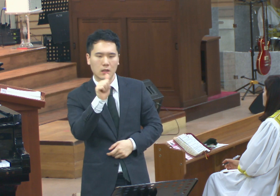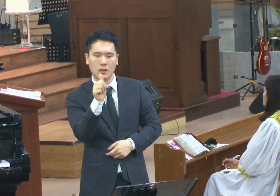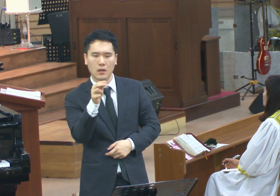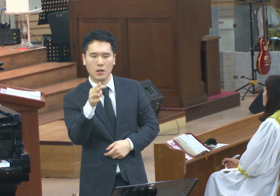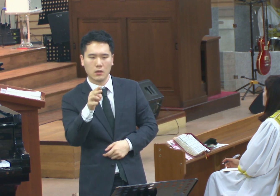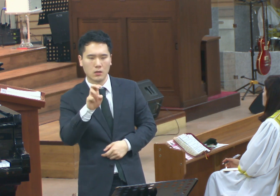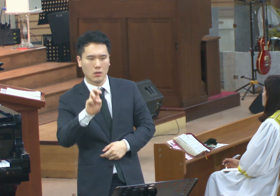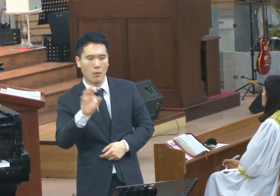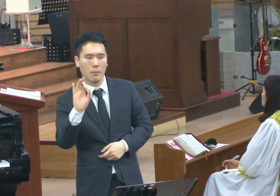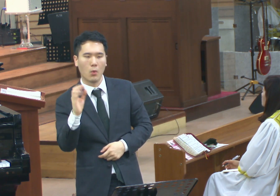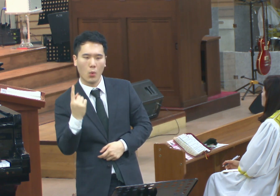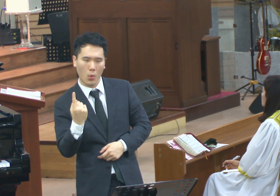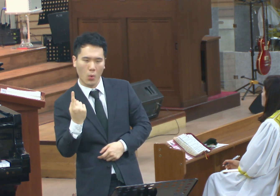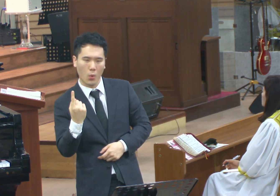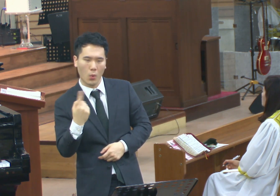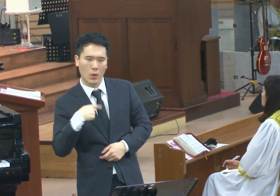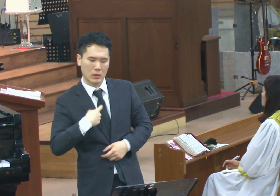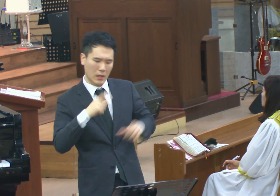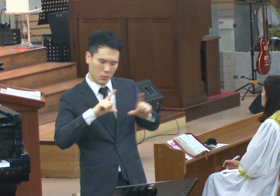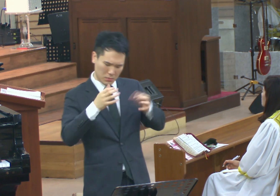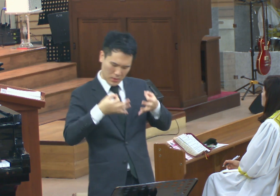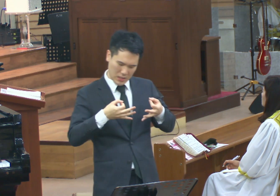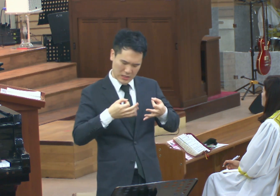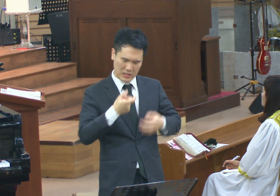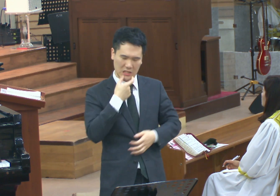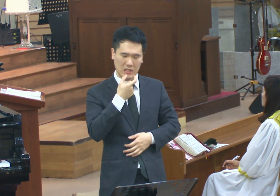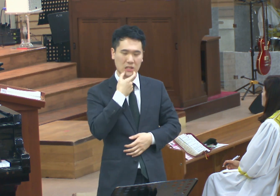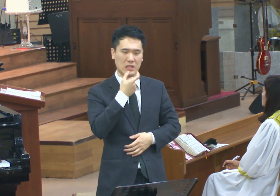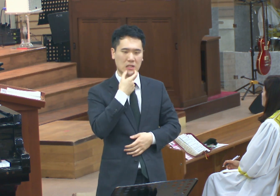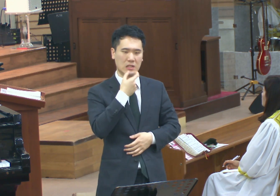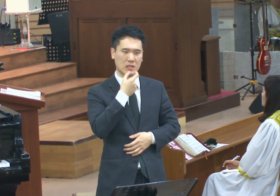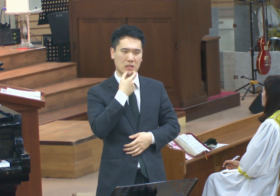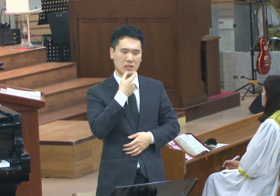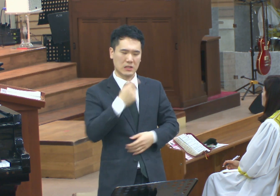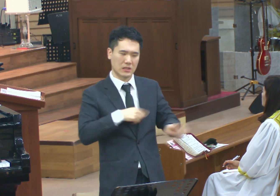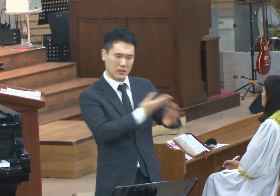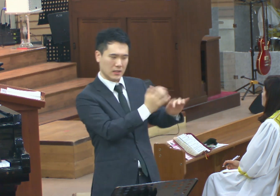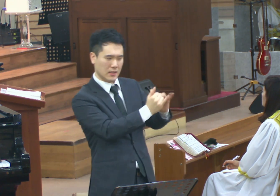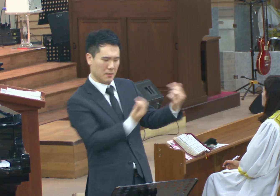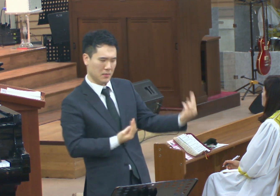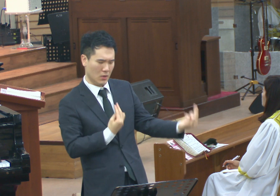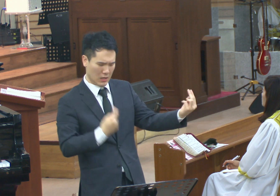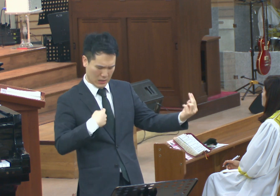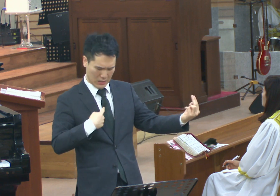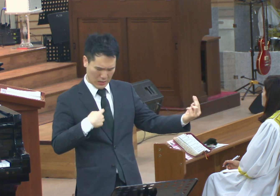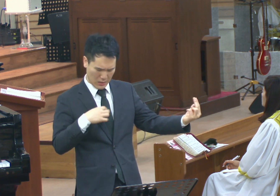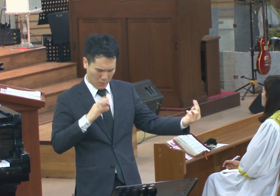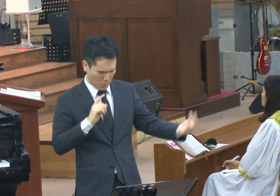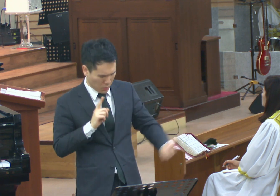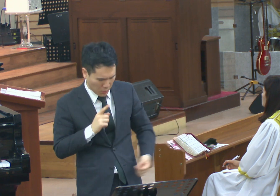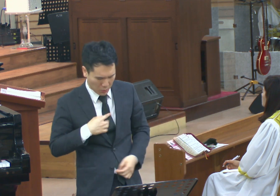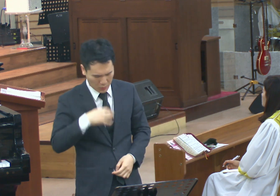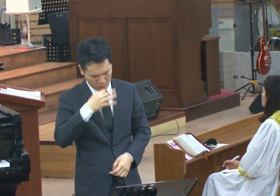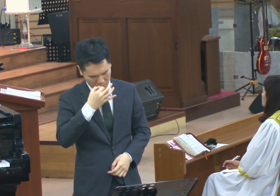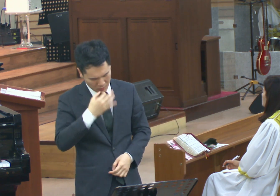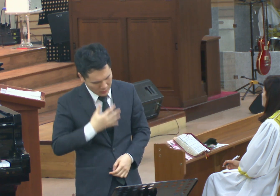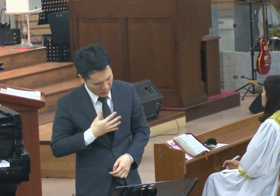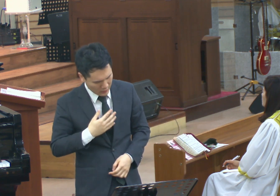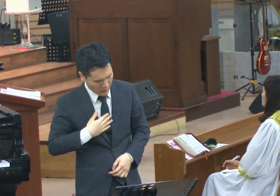떨어질 수도 있고 그렇잖아요. 그런데 재수를 시키면서 그 부모님이 자기 혐오를 하는 거예요. 옆집이